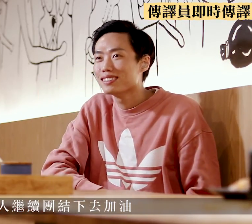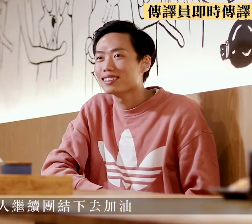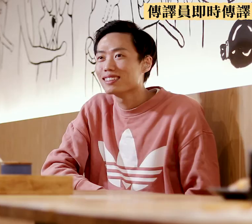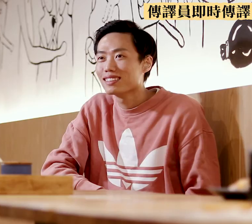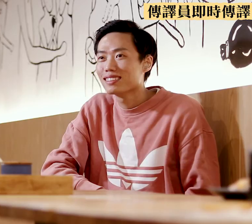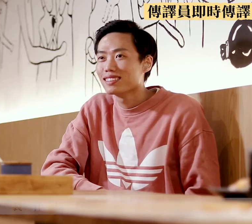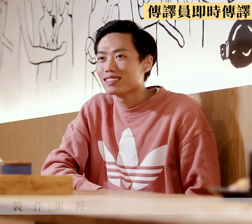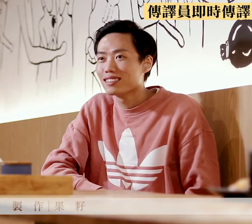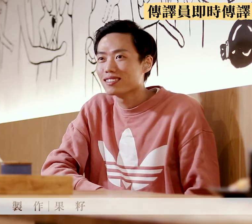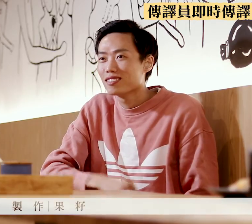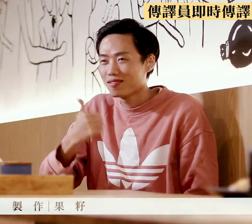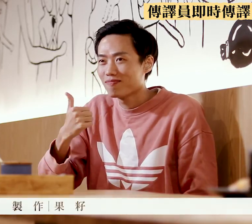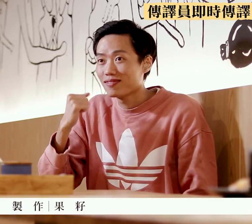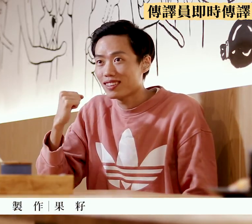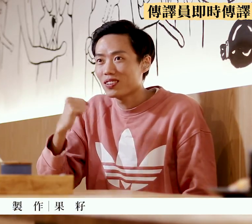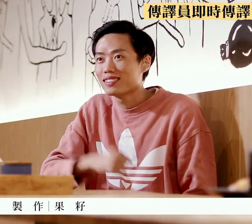油！